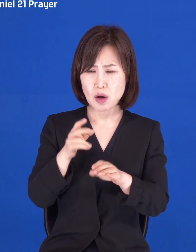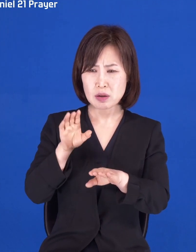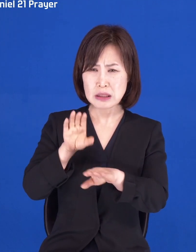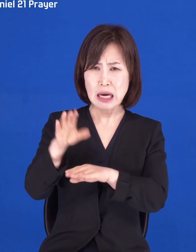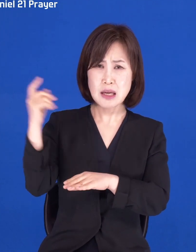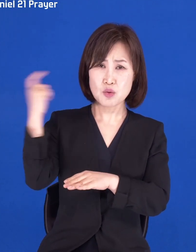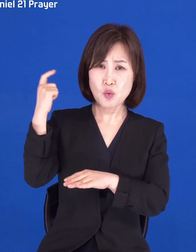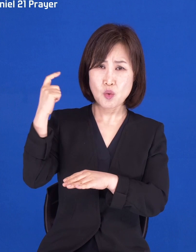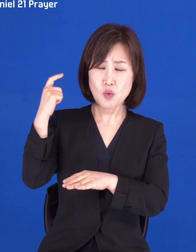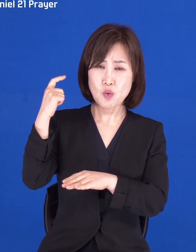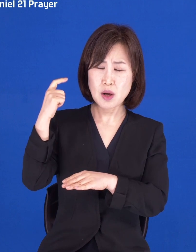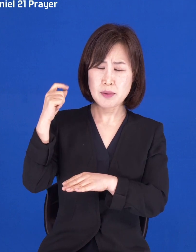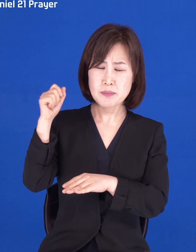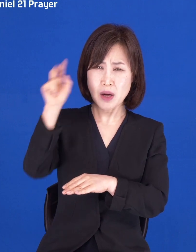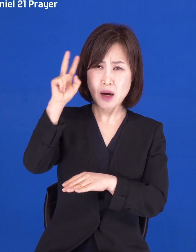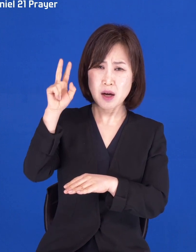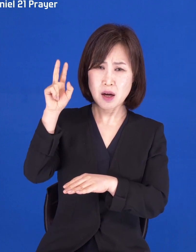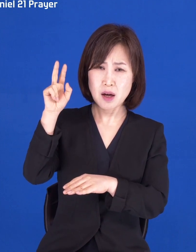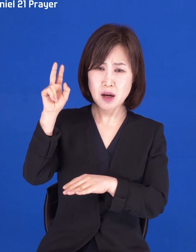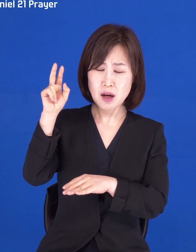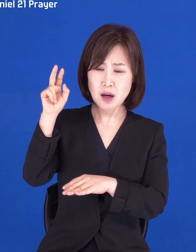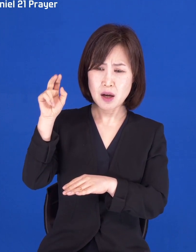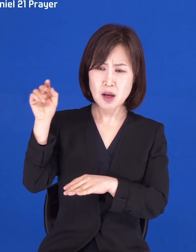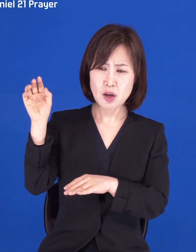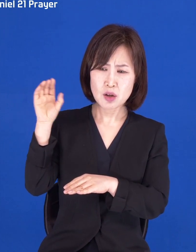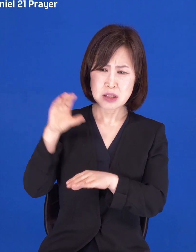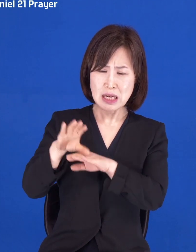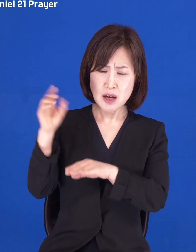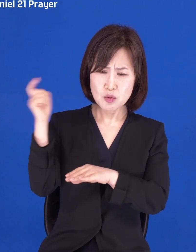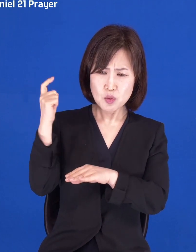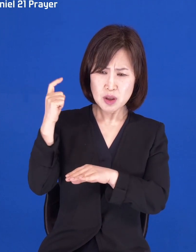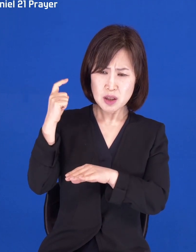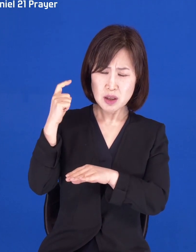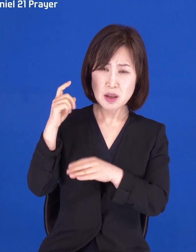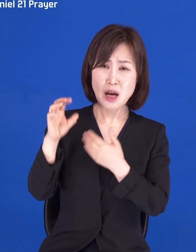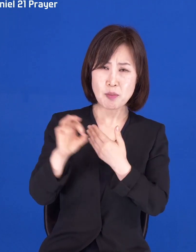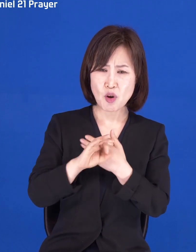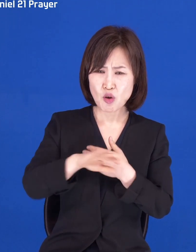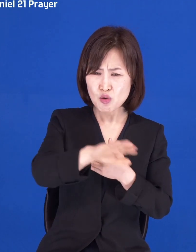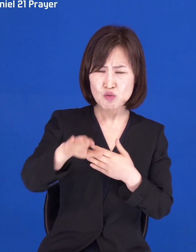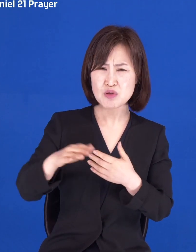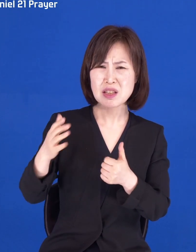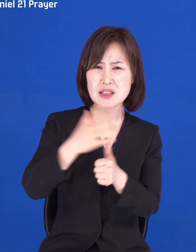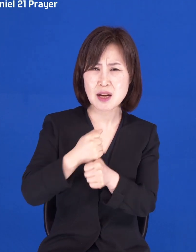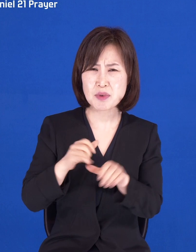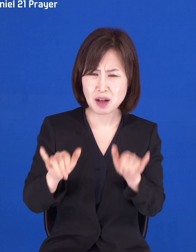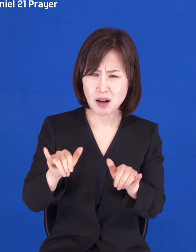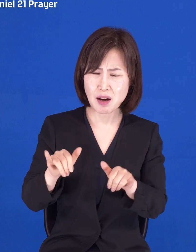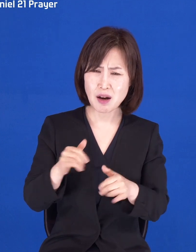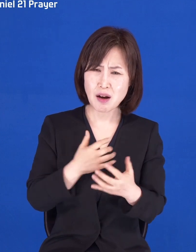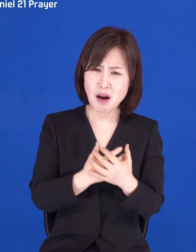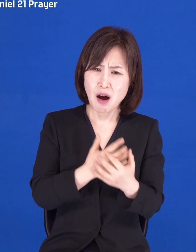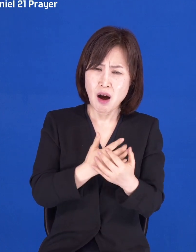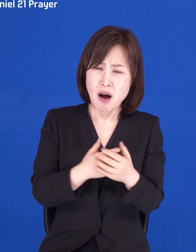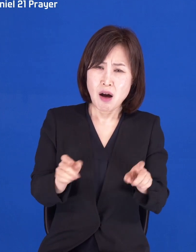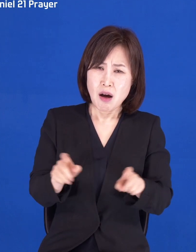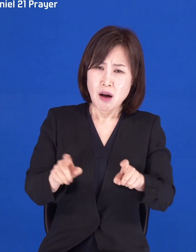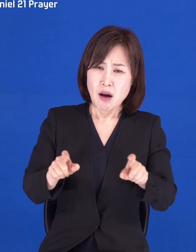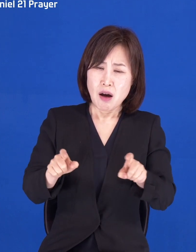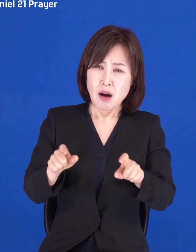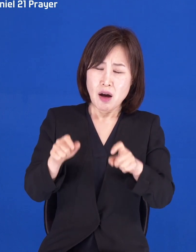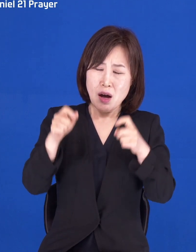소리라도 부릉부릉 하면서 가까이로 오는 느낌이 들면은 막 심장이 쿵쾅쿵쾅 대고 머리카락이